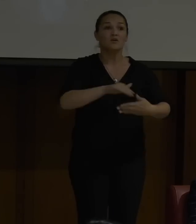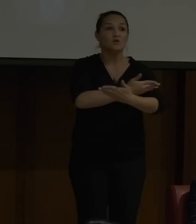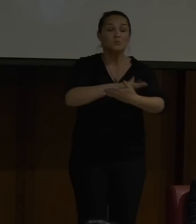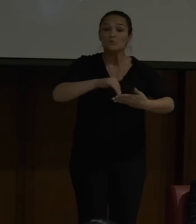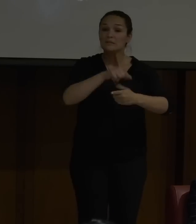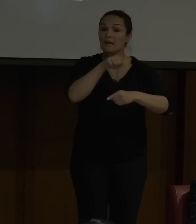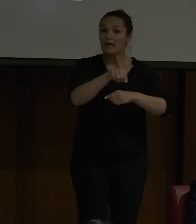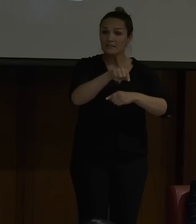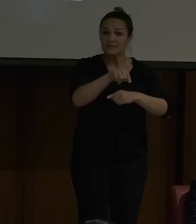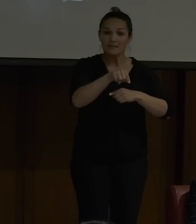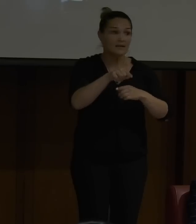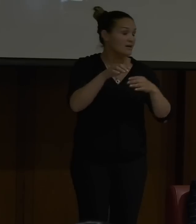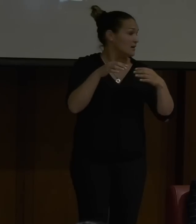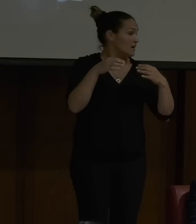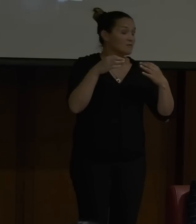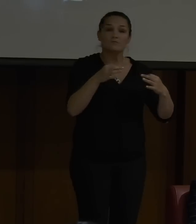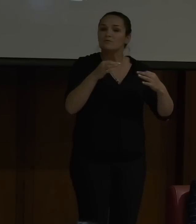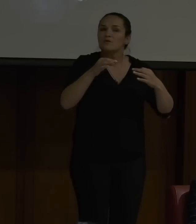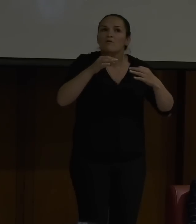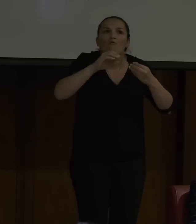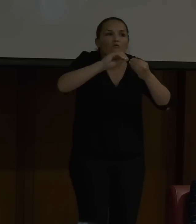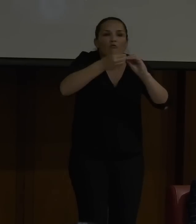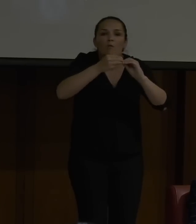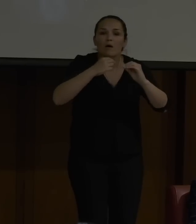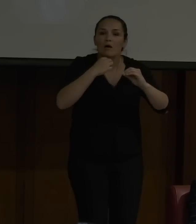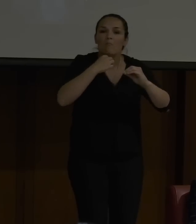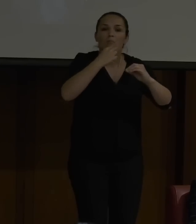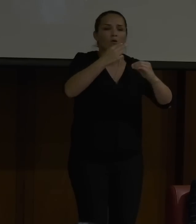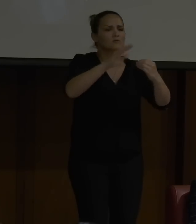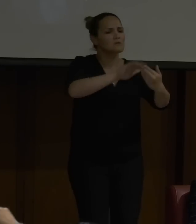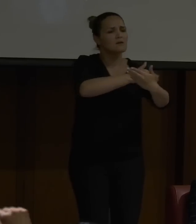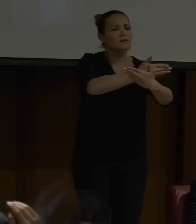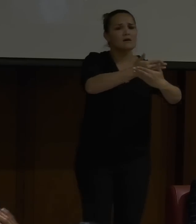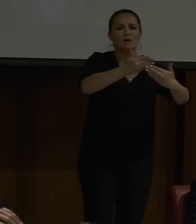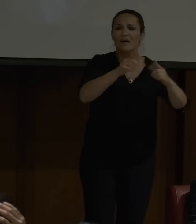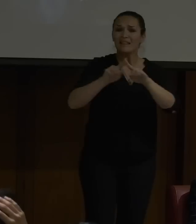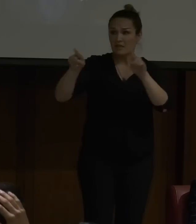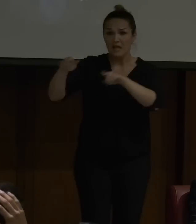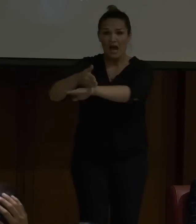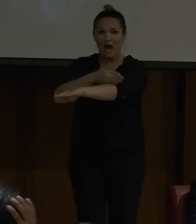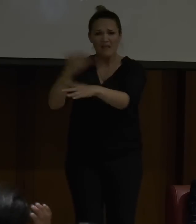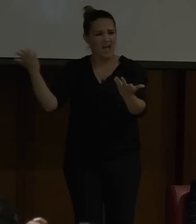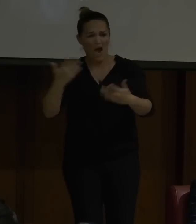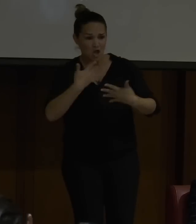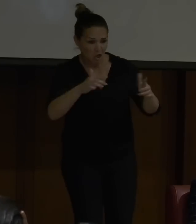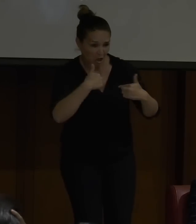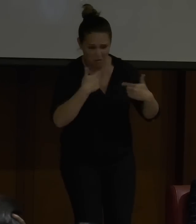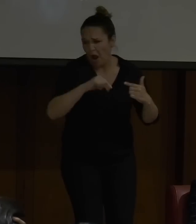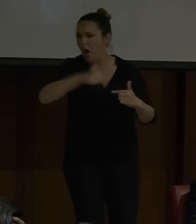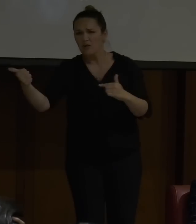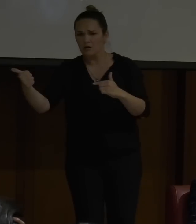marcó desde su inicio una forma distinta de cantarle a las cosas que todo el mundo le cantaba. Fue así como